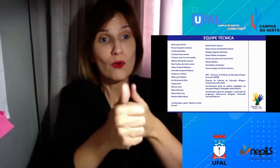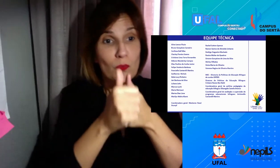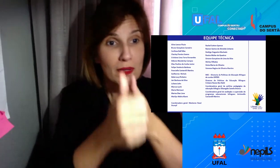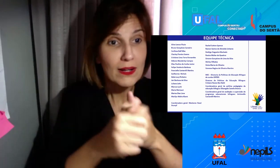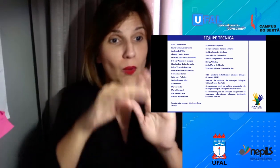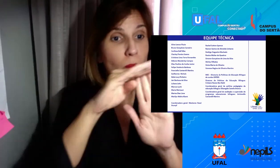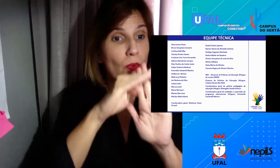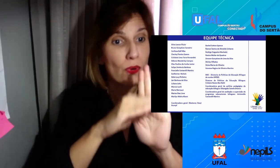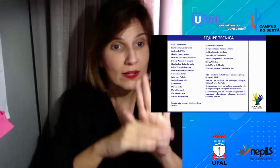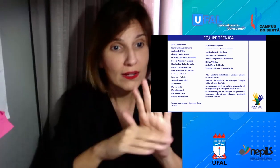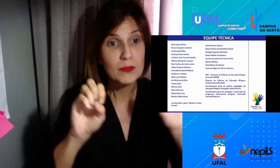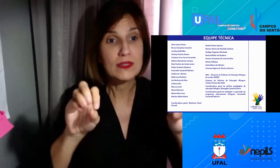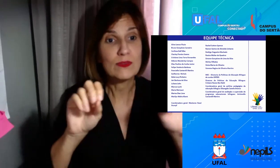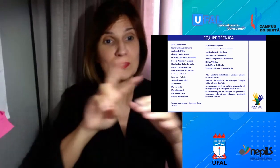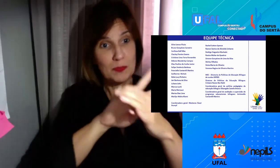Antonelli,